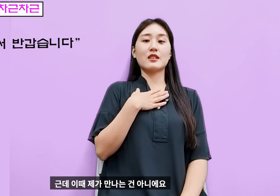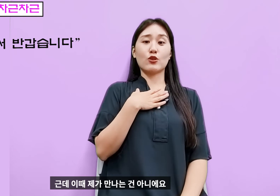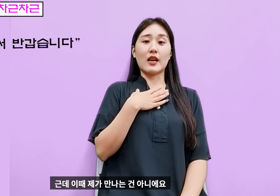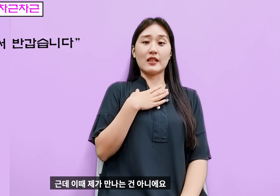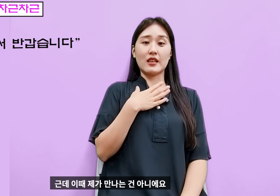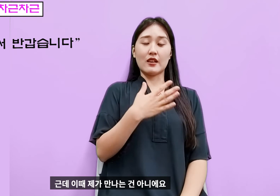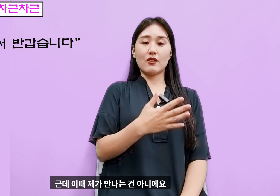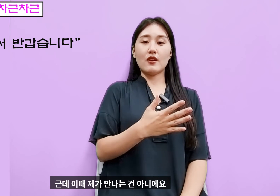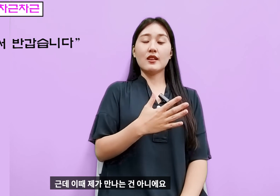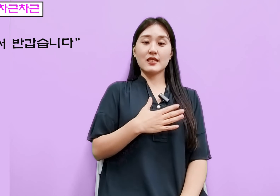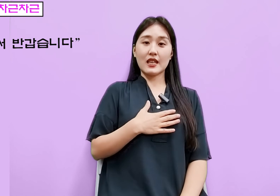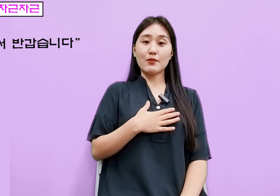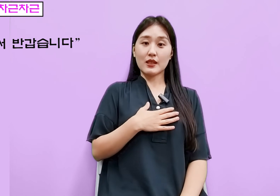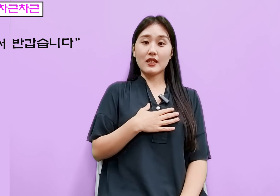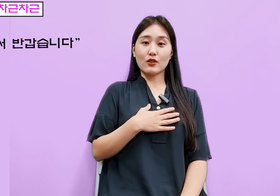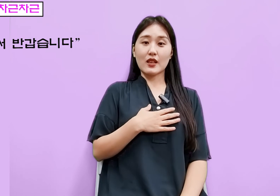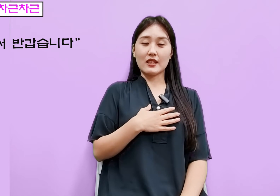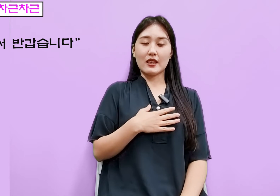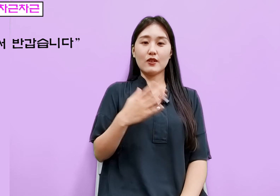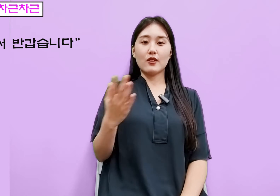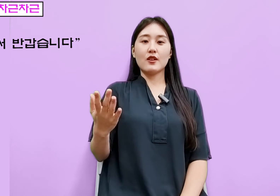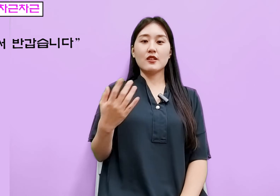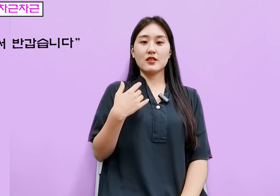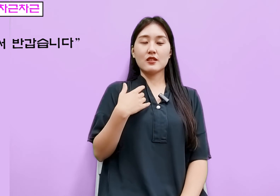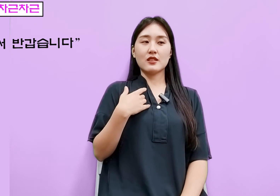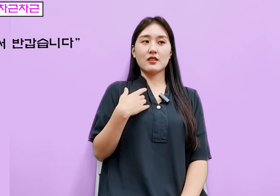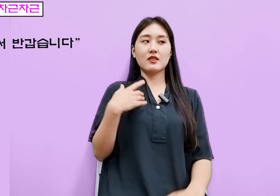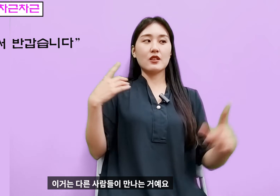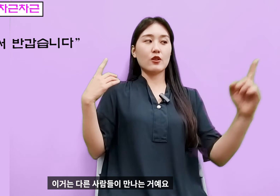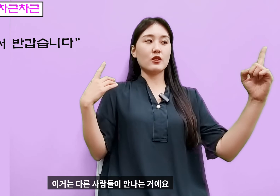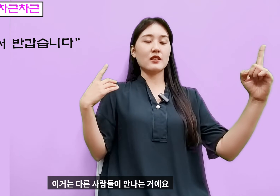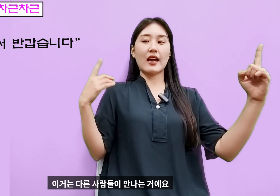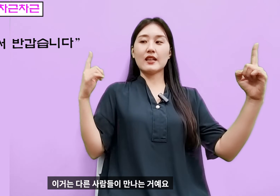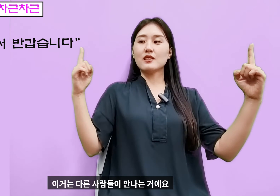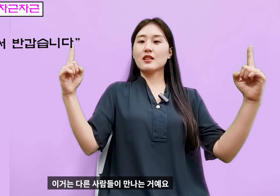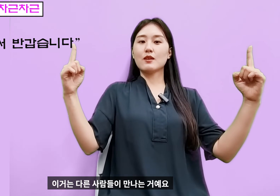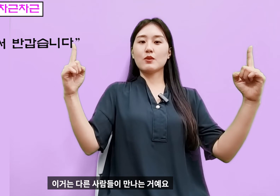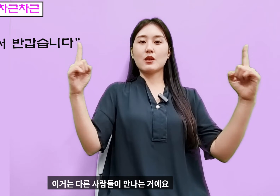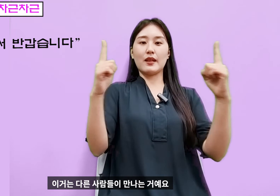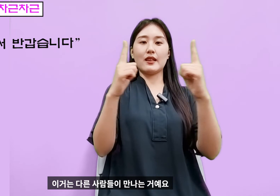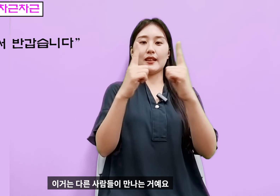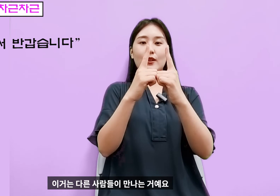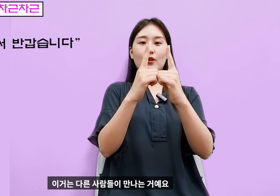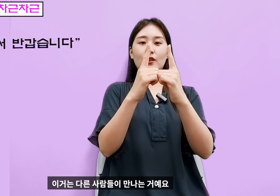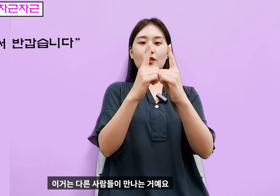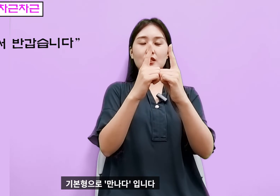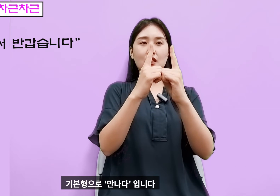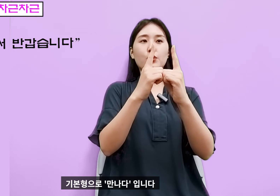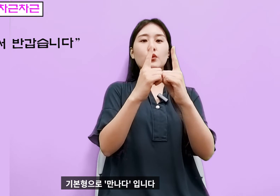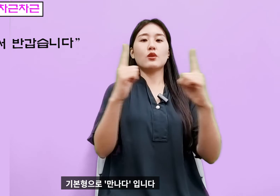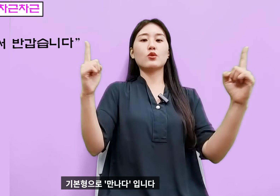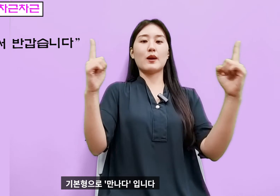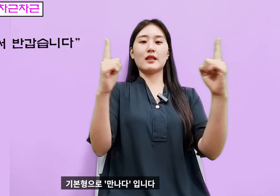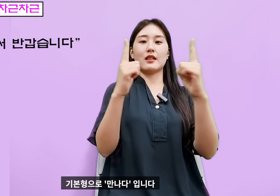건 아니에요. 제가 만나는 건 아니에요. 이거는 다른 사람들이 만나는 거예요. 기본형으로